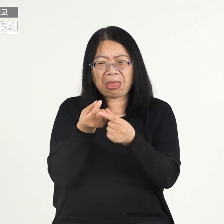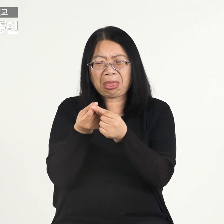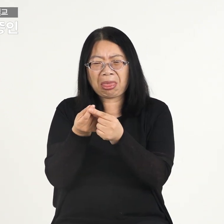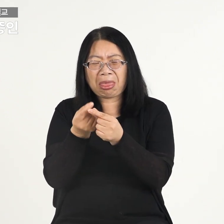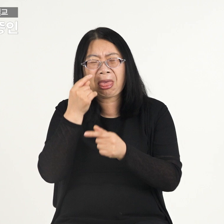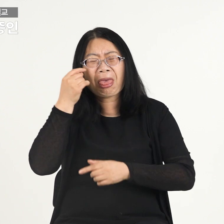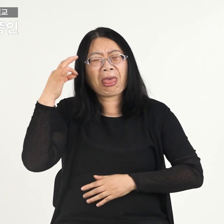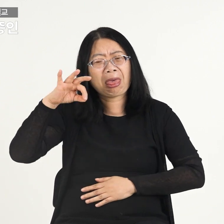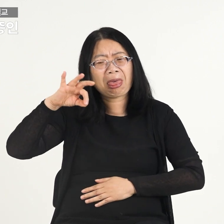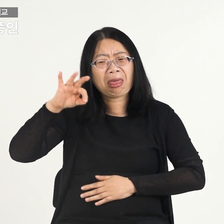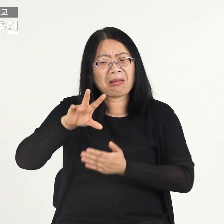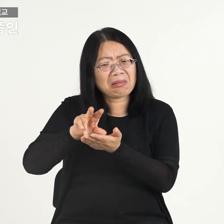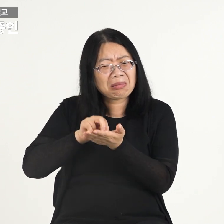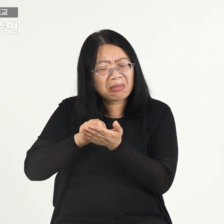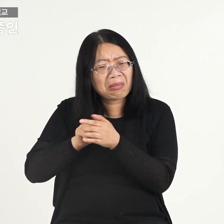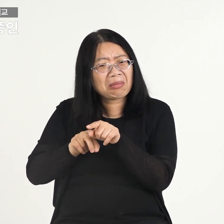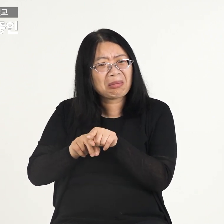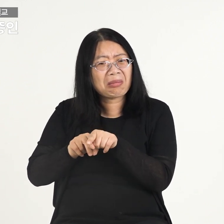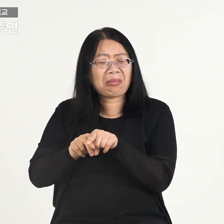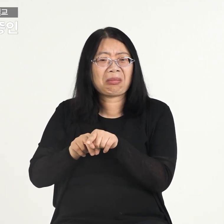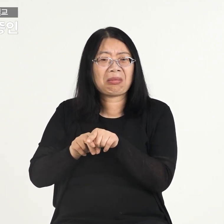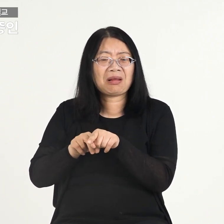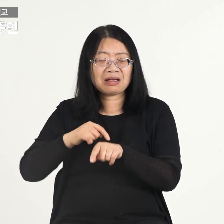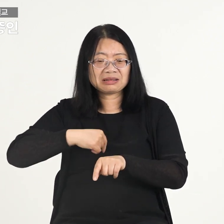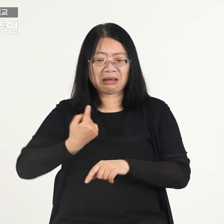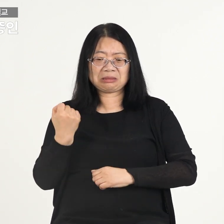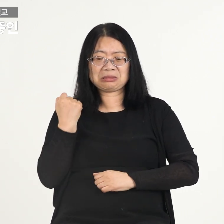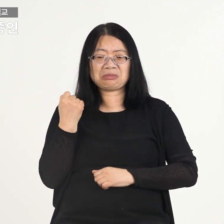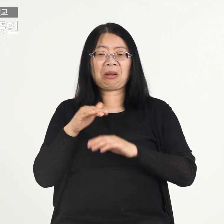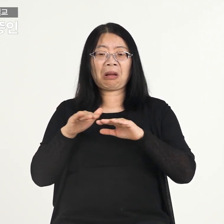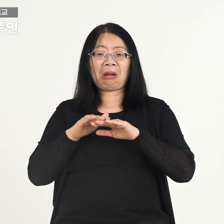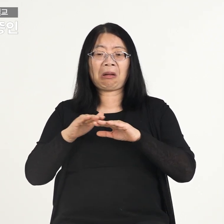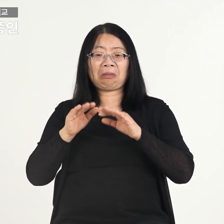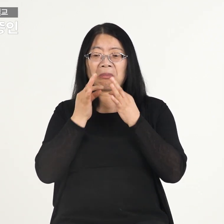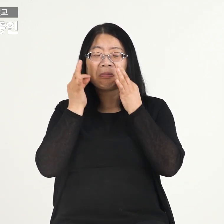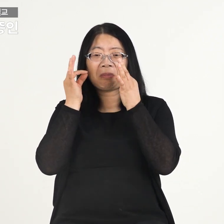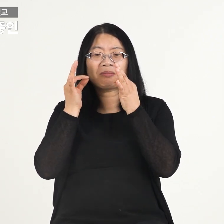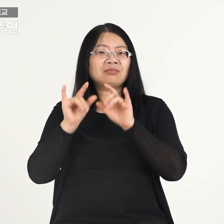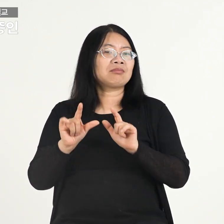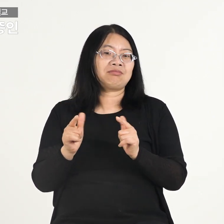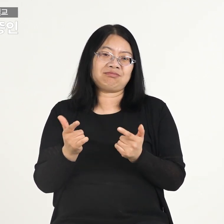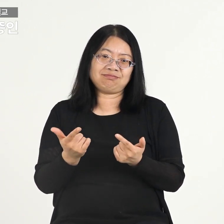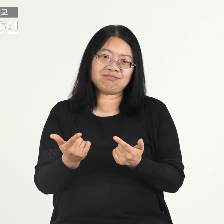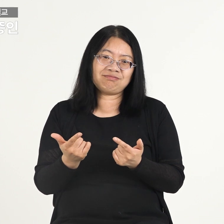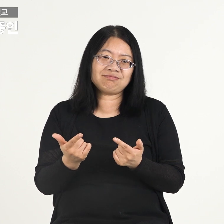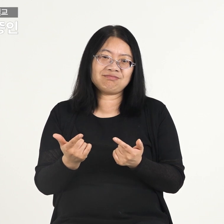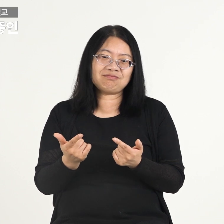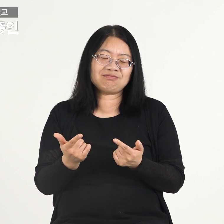시시콜콜한 사소한 문제는 자기 힘으로 하려고 그럽니다. 아닙니다.